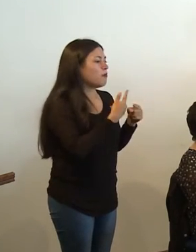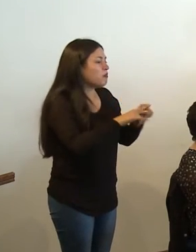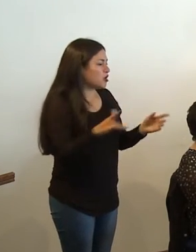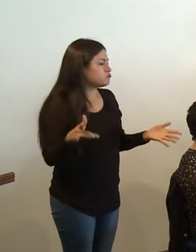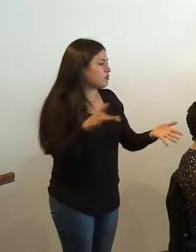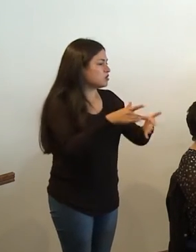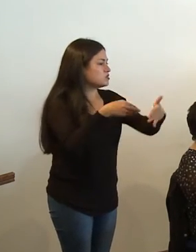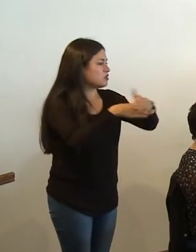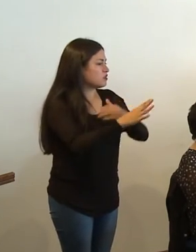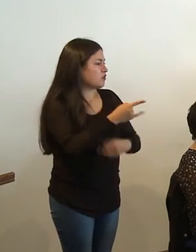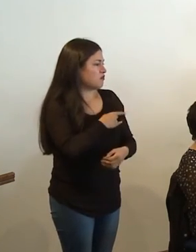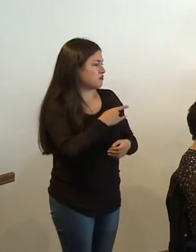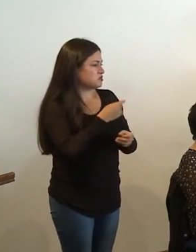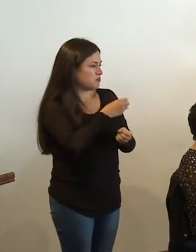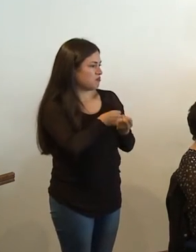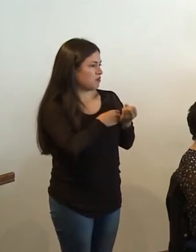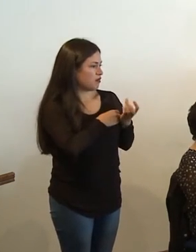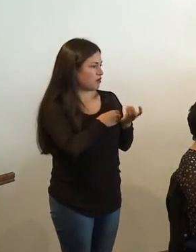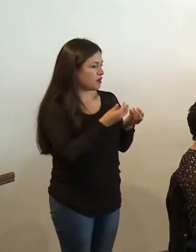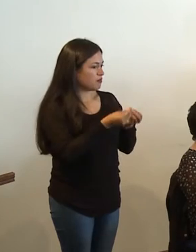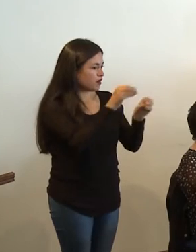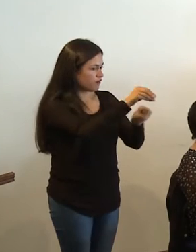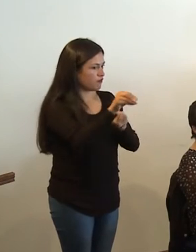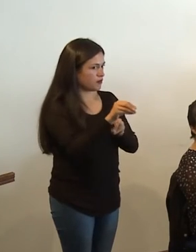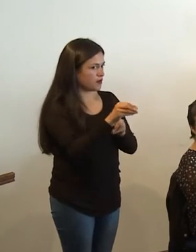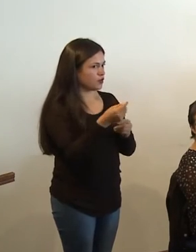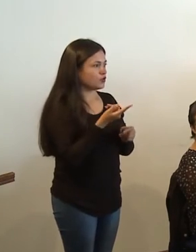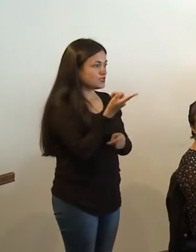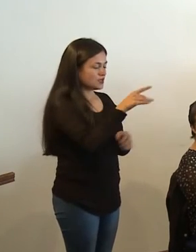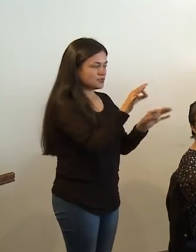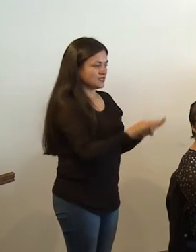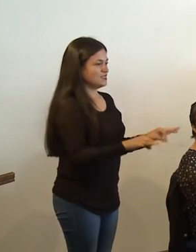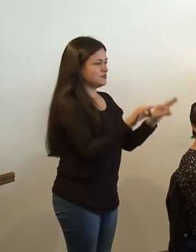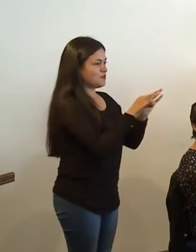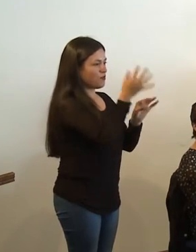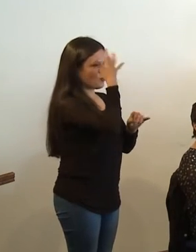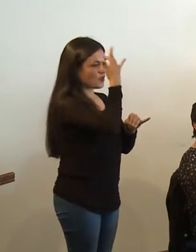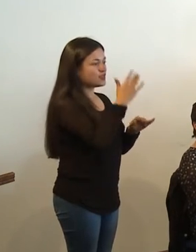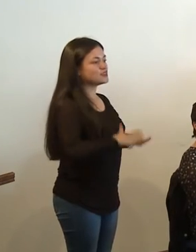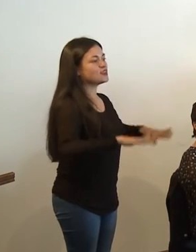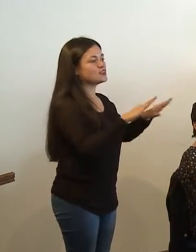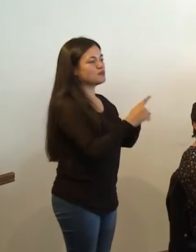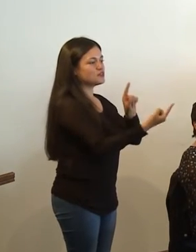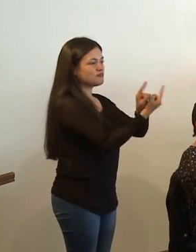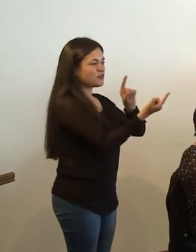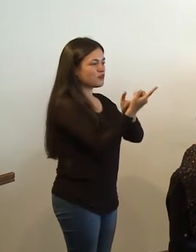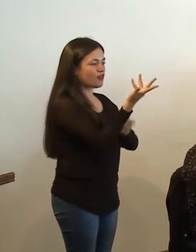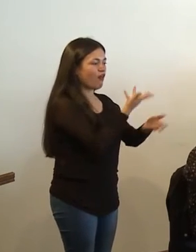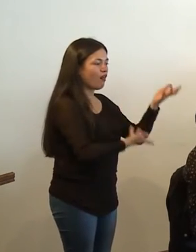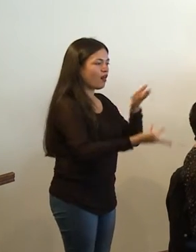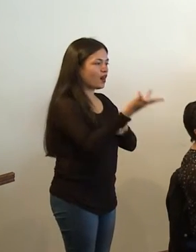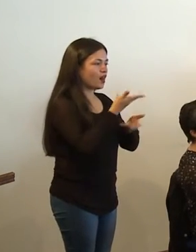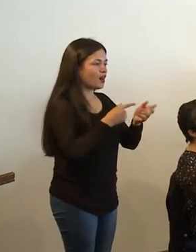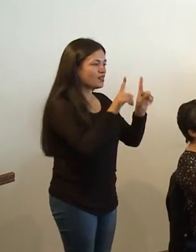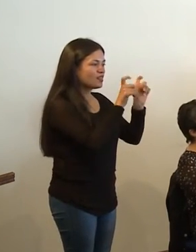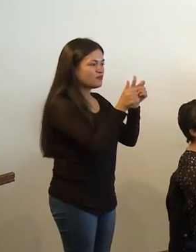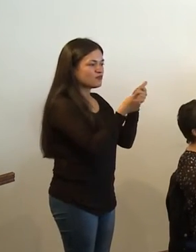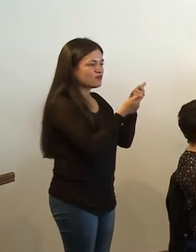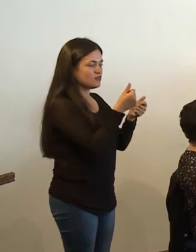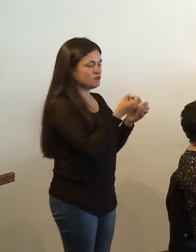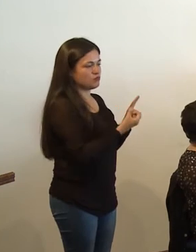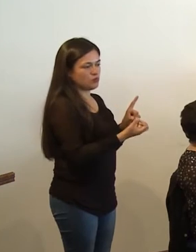los hermanos Guevara, bueno, una cantidad de personas. Entonces también fue clave porque se volvió un espacio ahí de encuentro y de conversación al respecto.